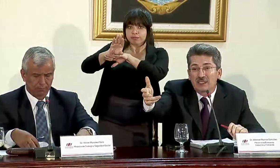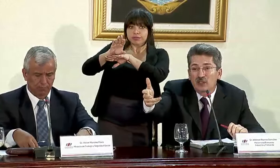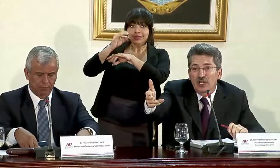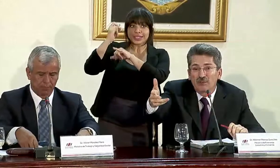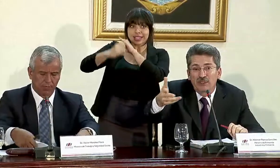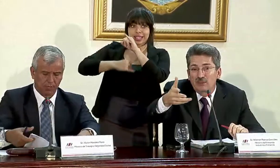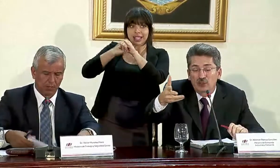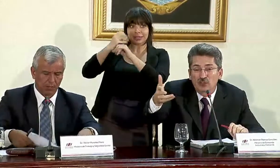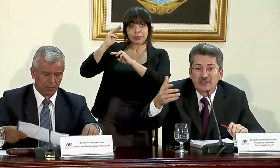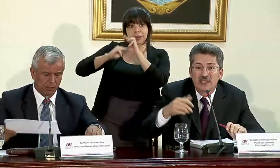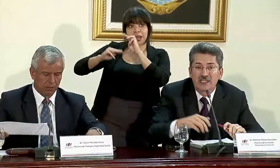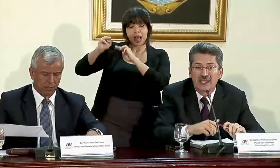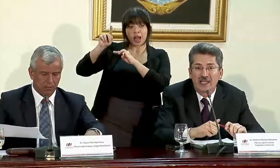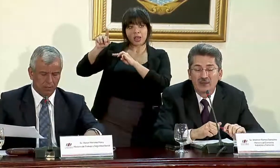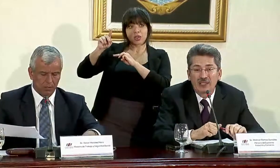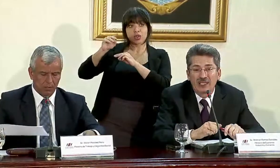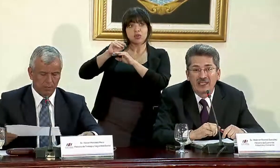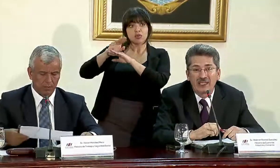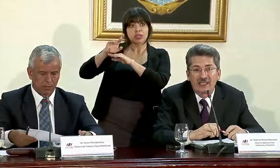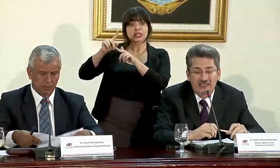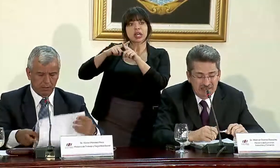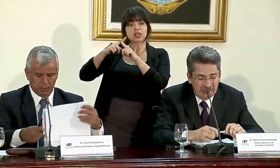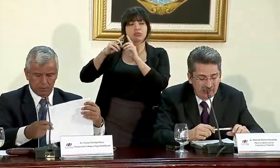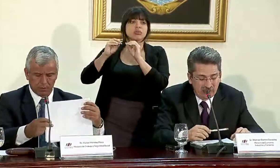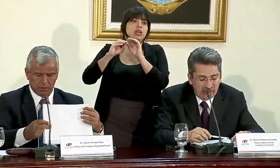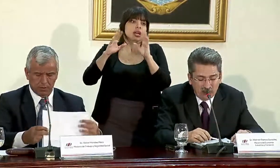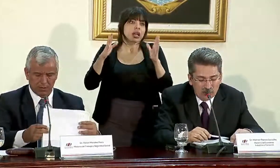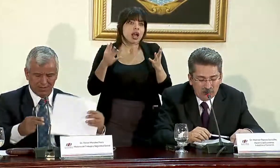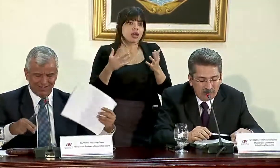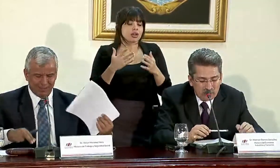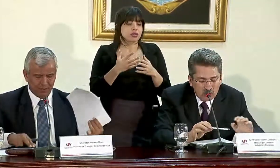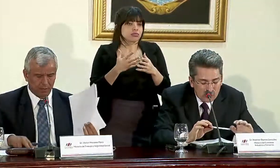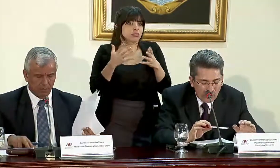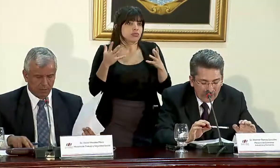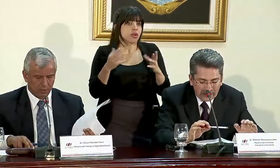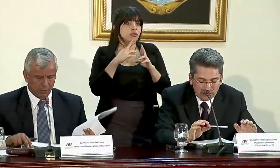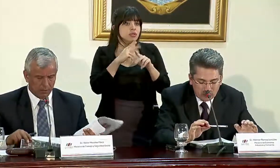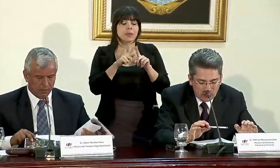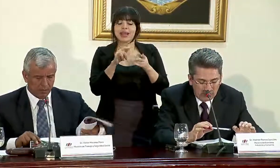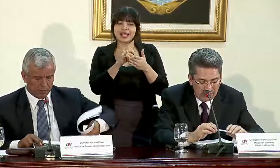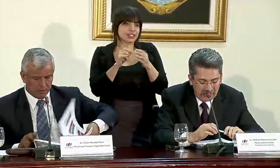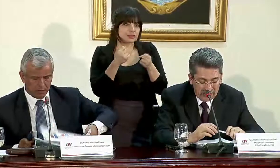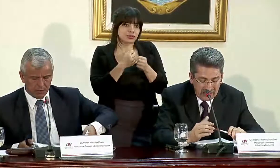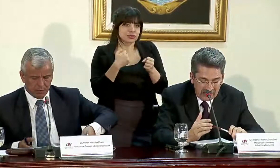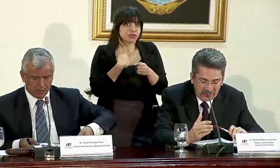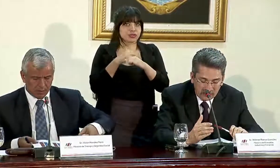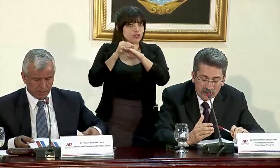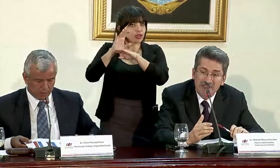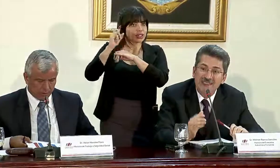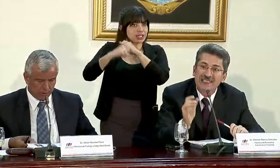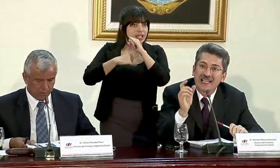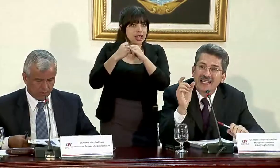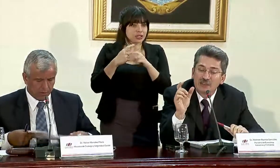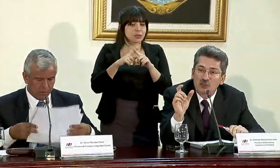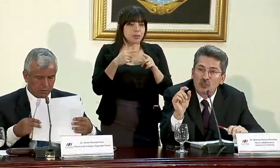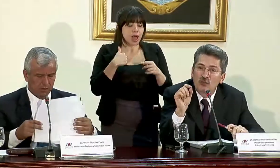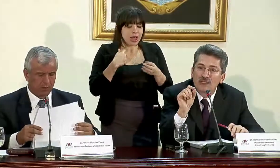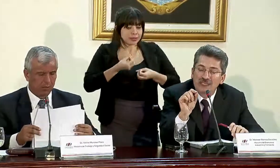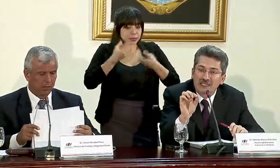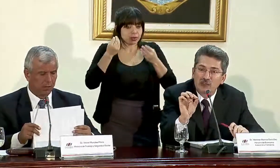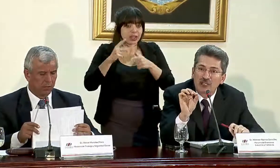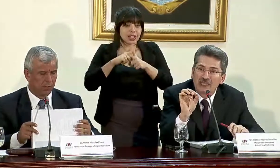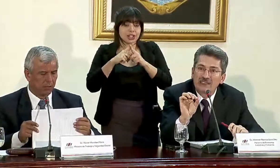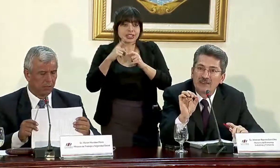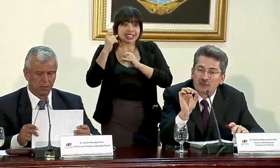mercado internacional, pues entonces claro que sería una gran cosa, pero eso no es posible. Y entonces el